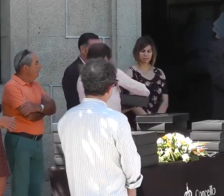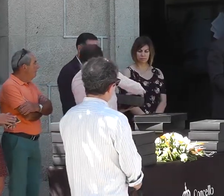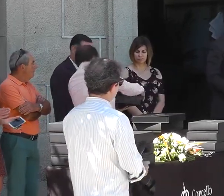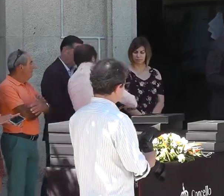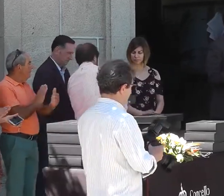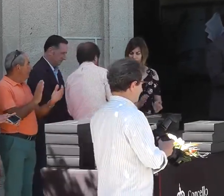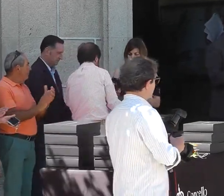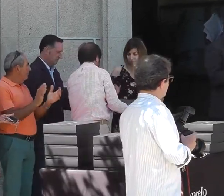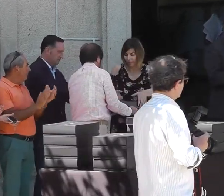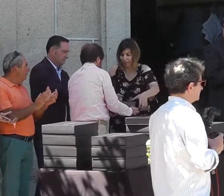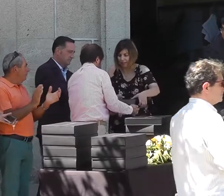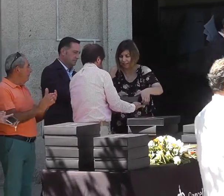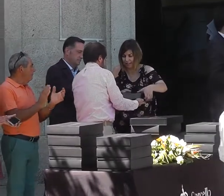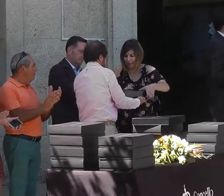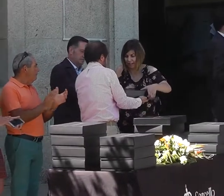festas.